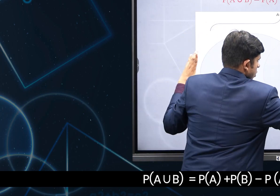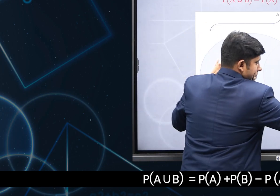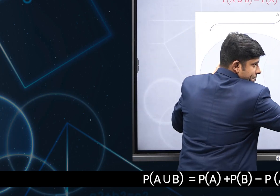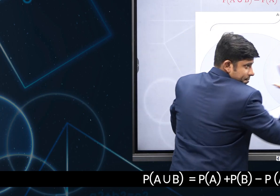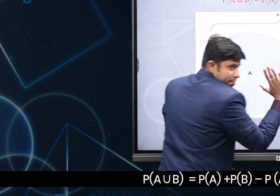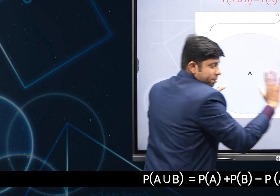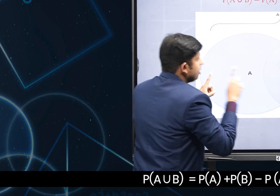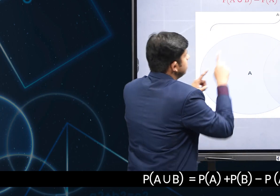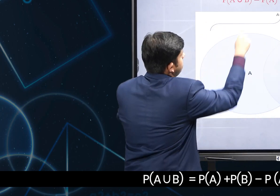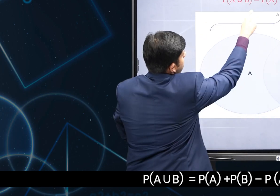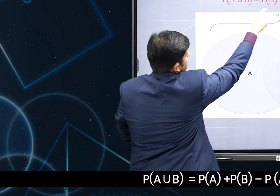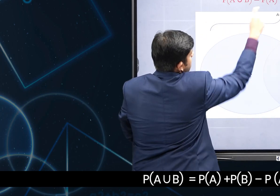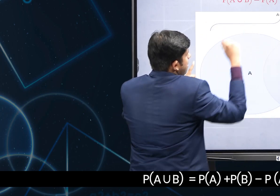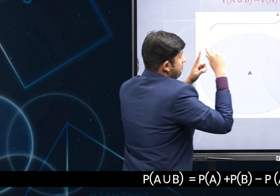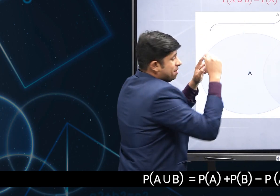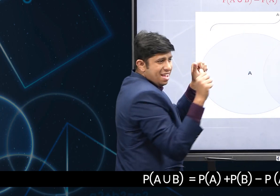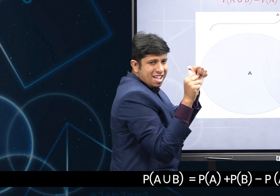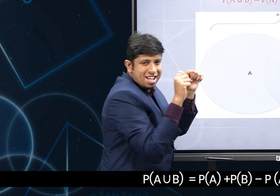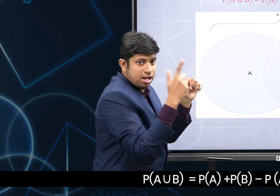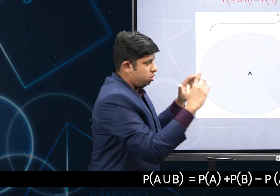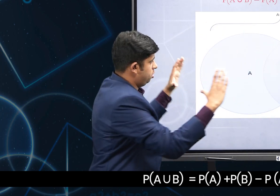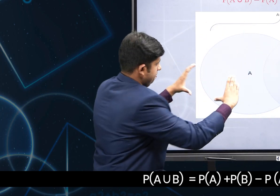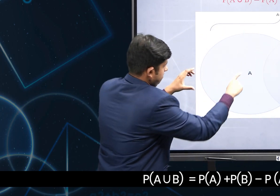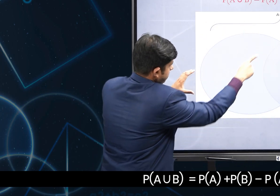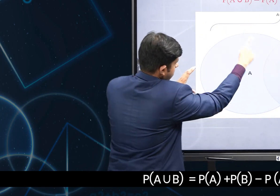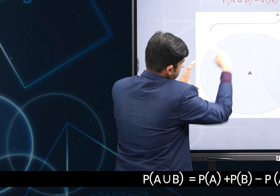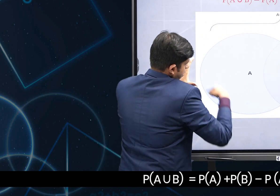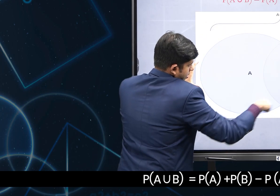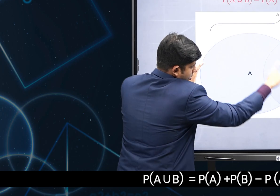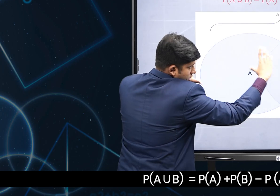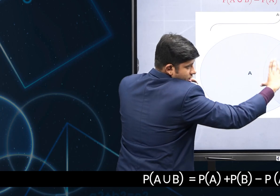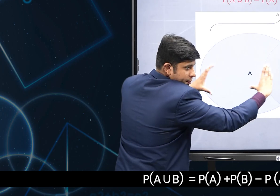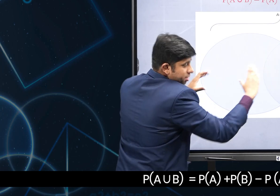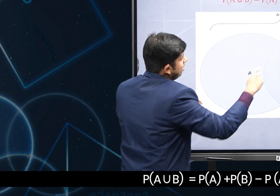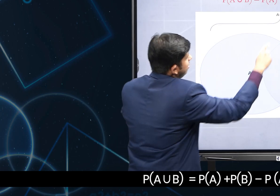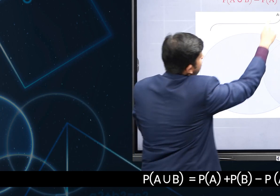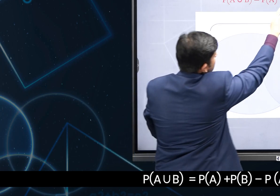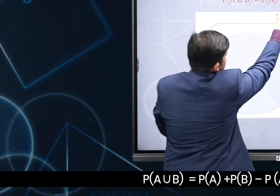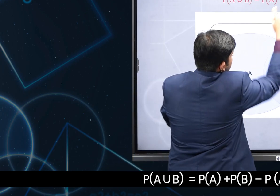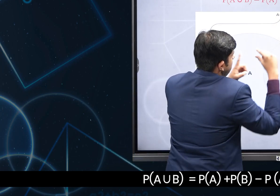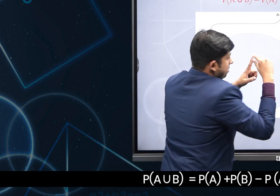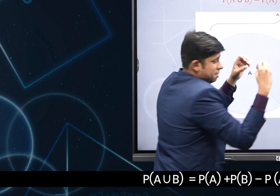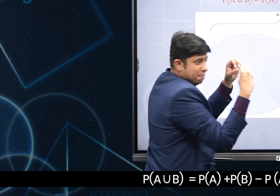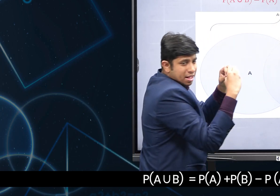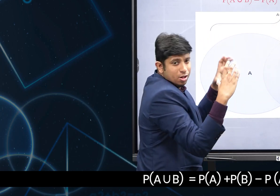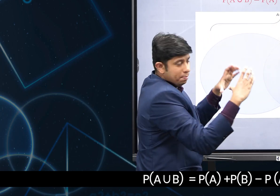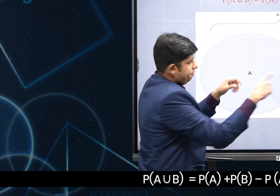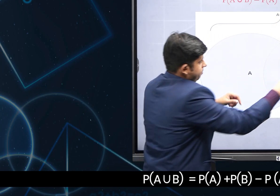ஈடு P அடைப்புக்குறி A கூட்டல் P அடைப்புக்குறி B கழித்தல் P அடைப்புக்குறி A வெட்டுக்கணம்